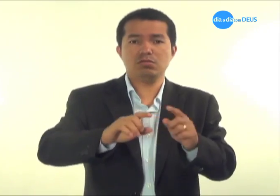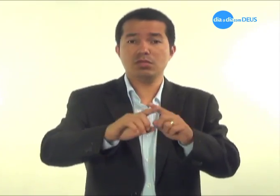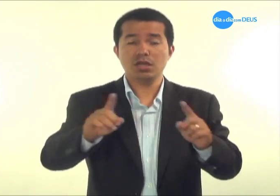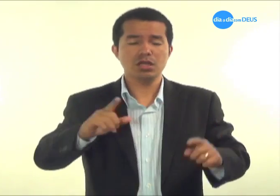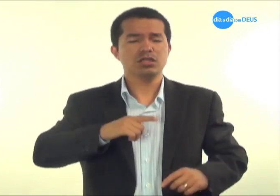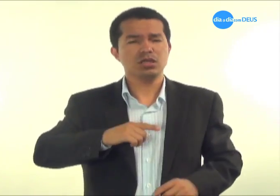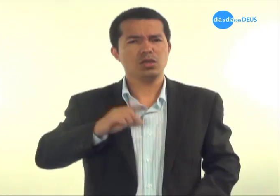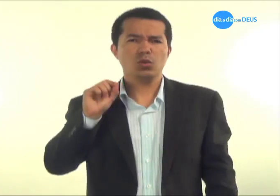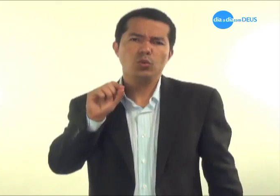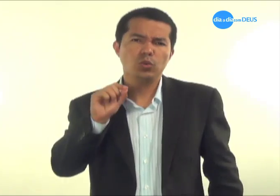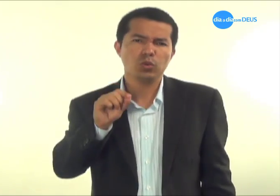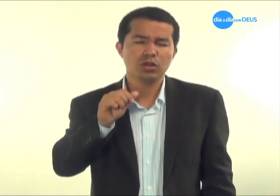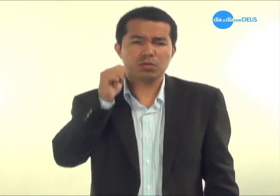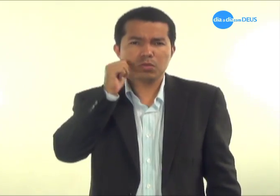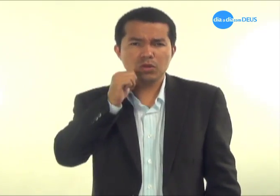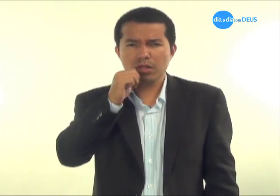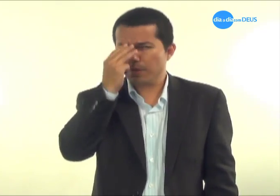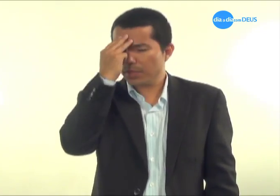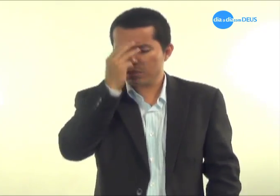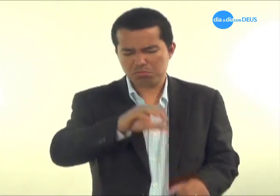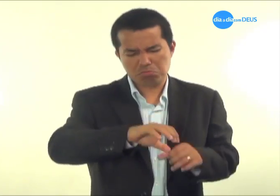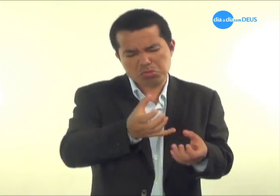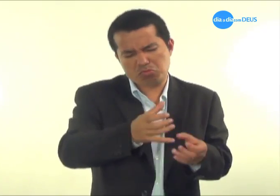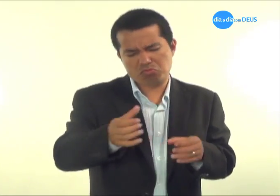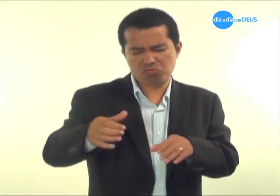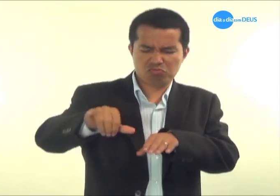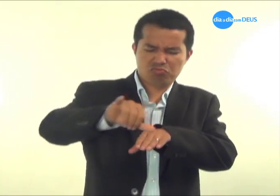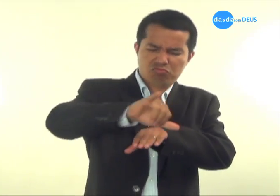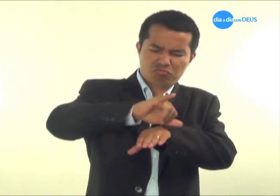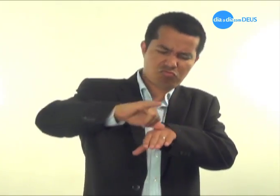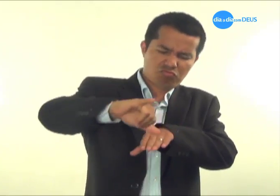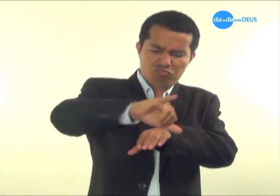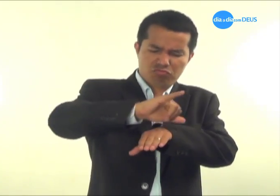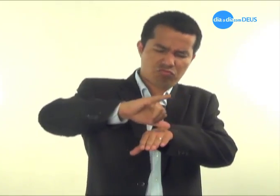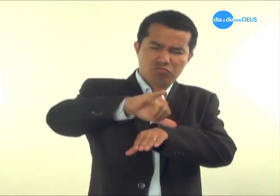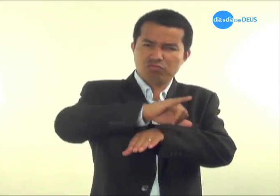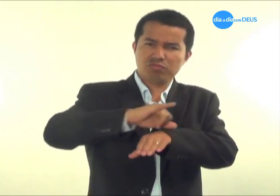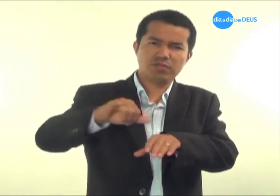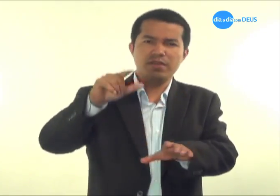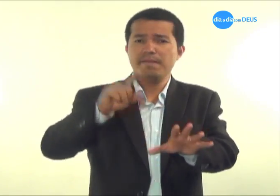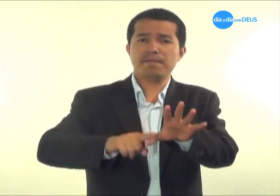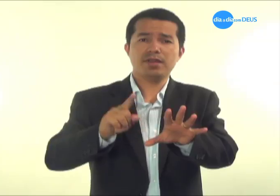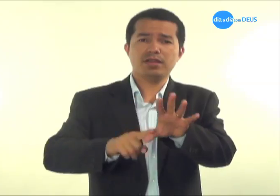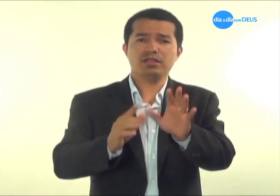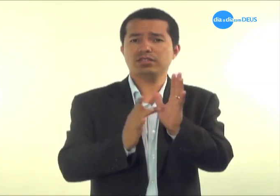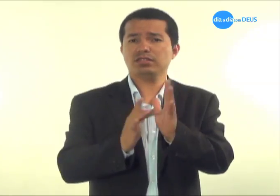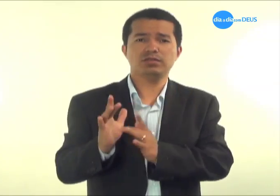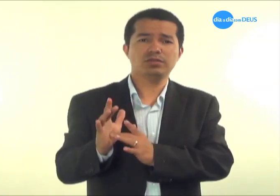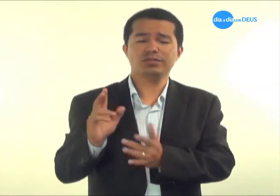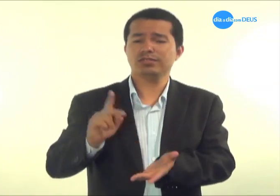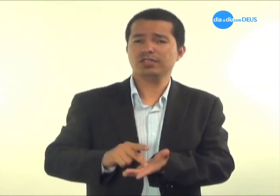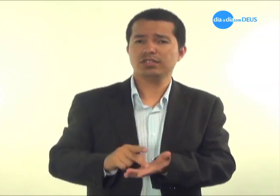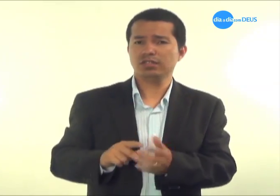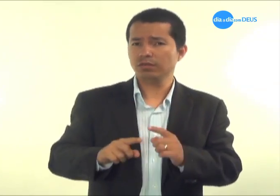Olha, acho que se eu estivesse lá, eu estaria chorando em ver esse tipo de adoração e de louvor. Mas quando os